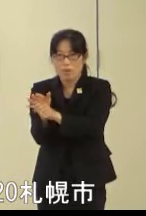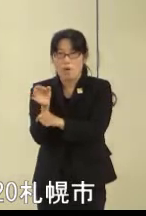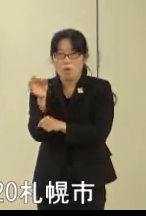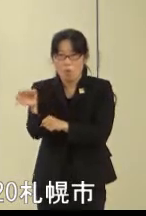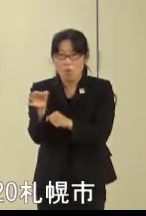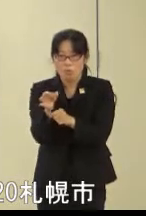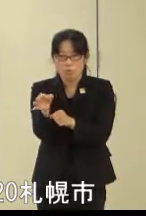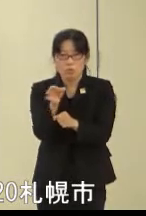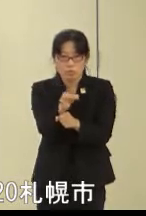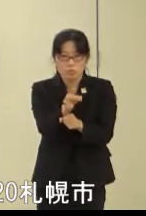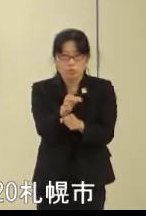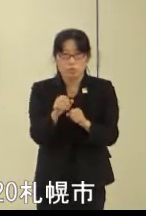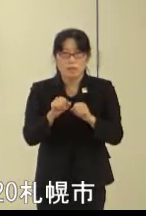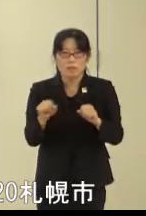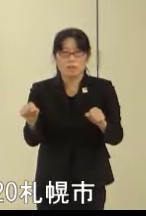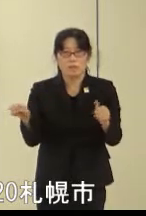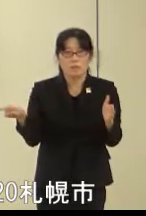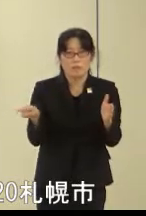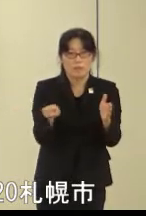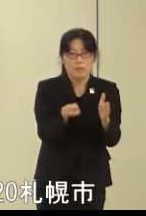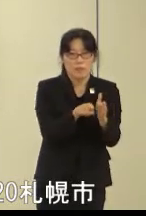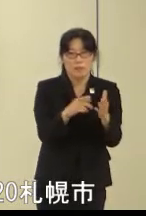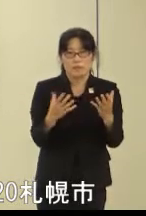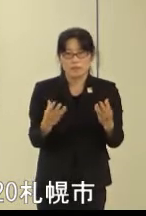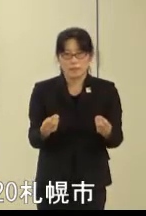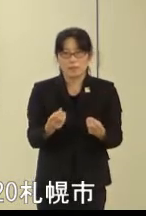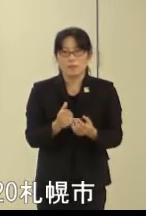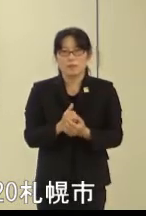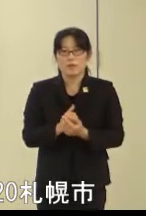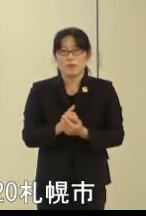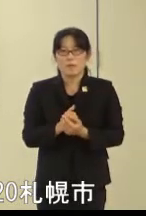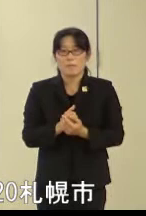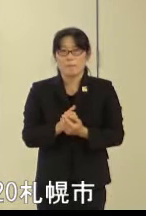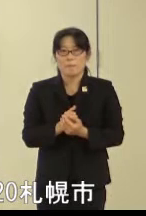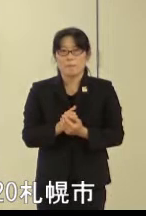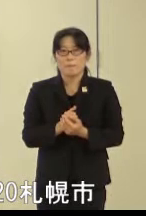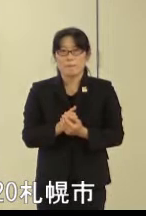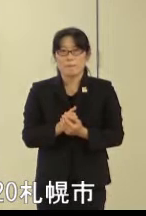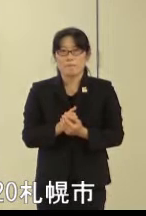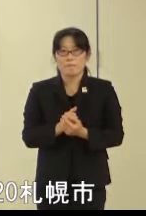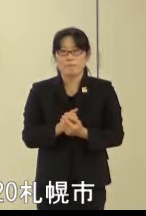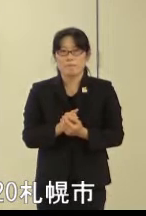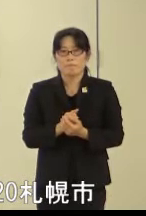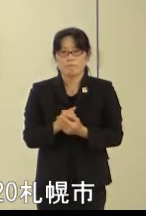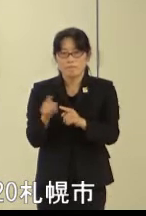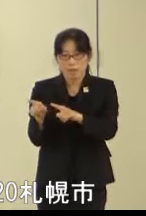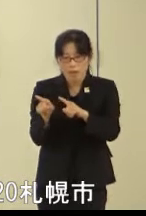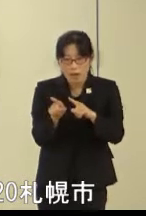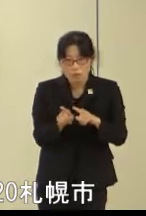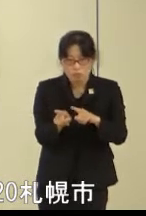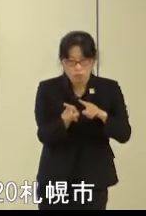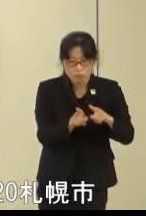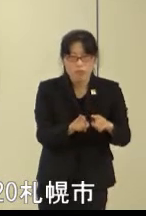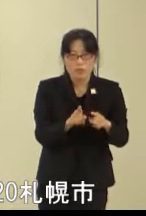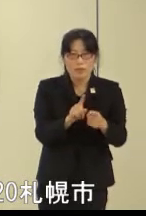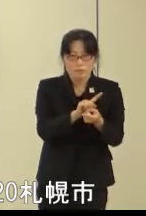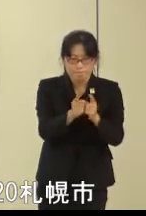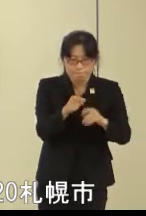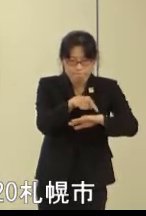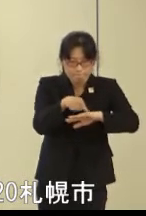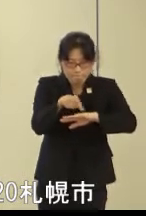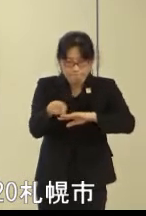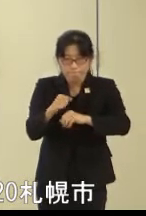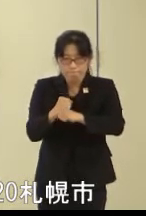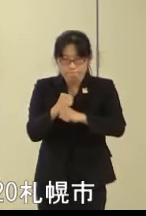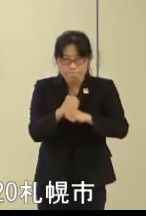おこなってきたところでありますますミラーの早くからこういう対策を取っていたということ